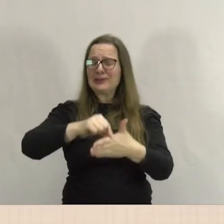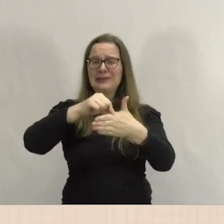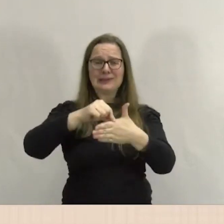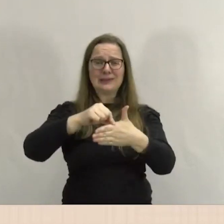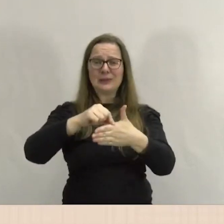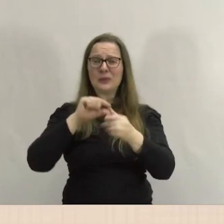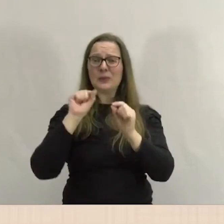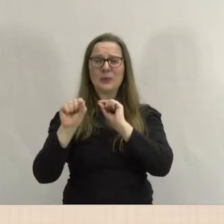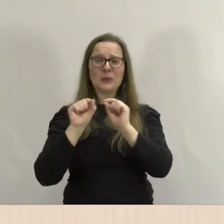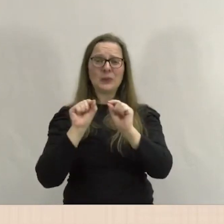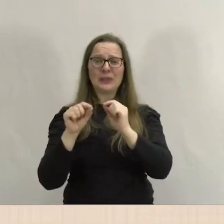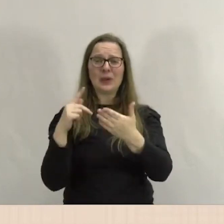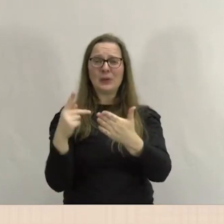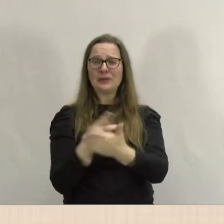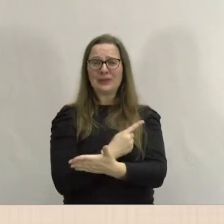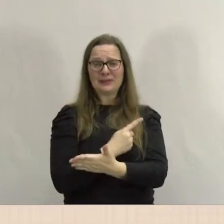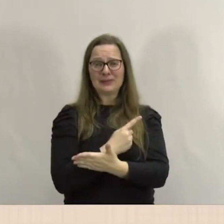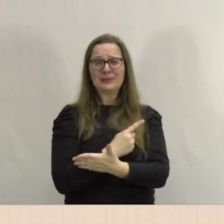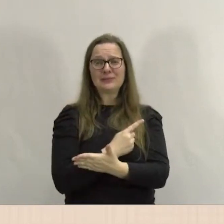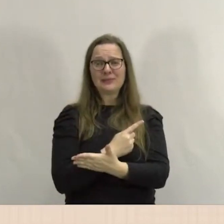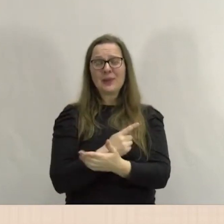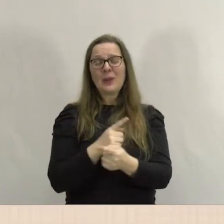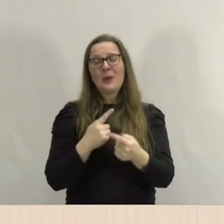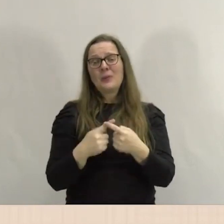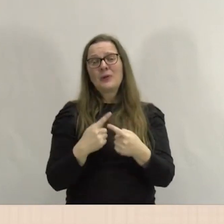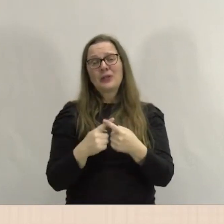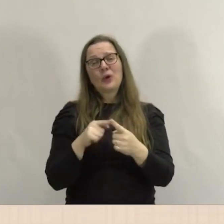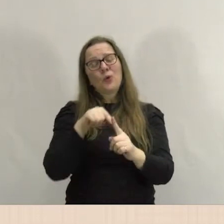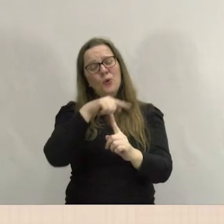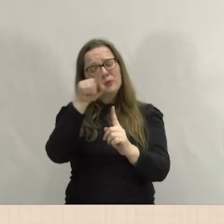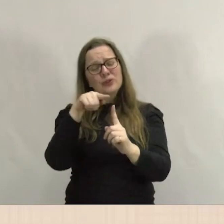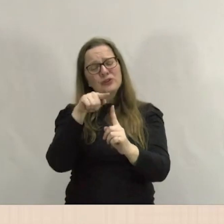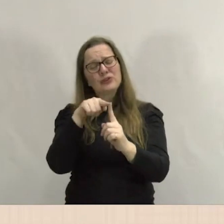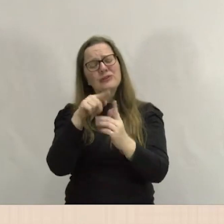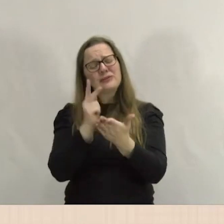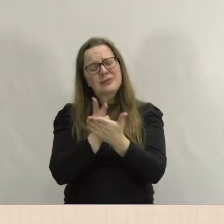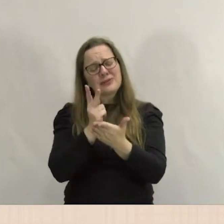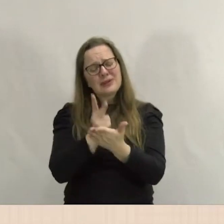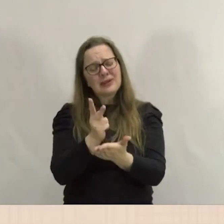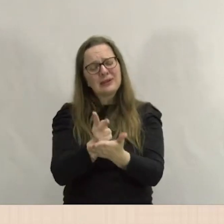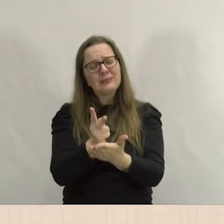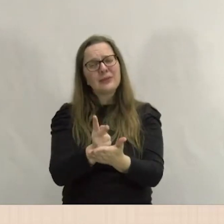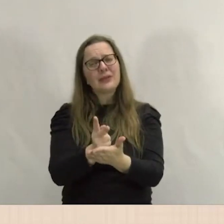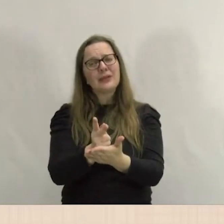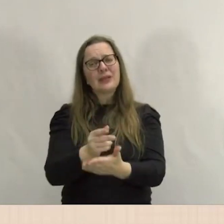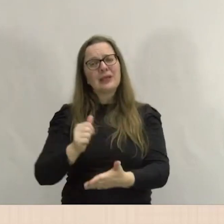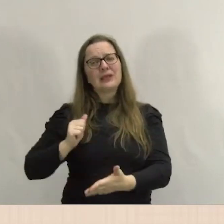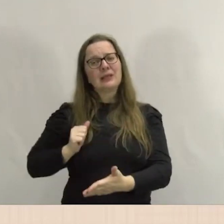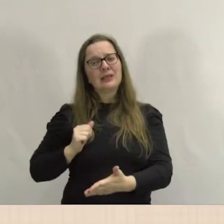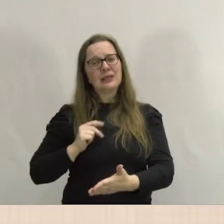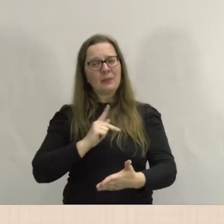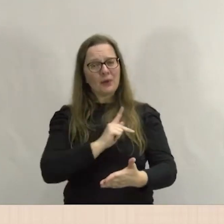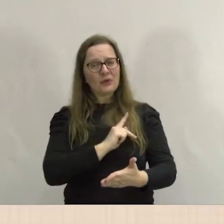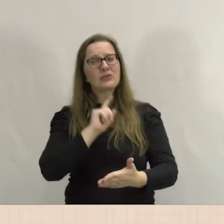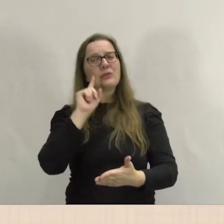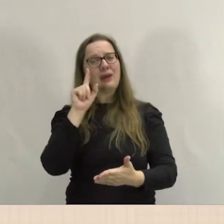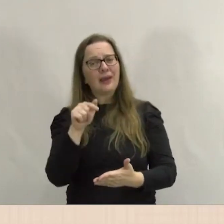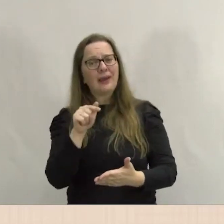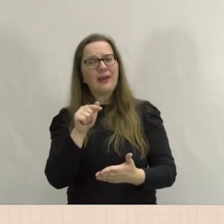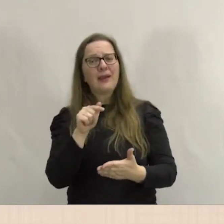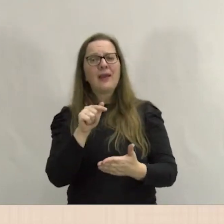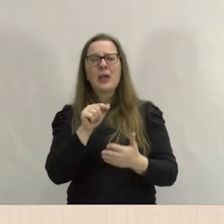dos bispos com o objetivo de manter unida a igreja e não perder o ensinamento deixado pelos apóstolos. Tiveram boa